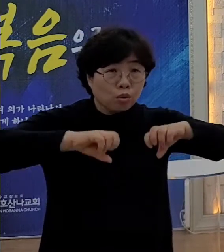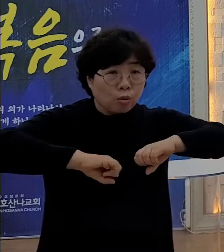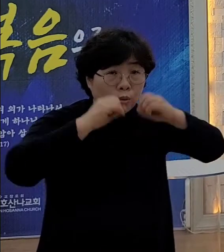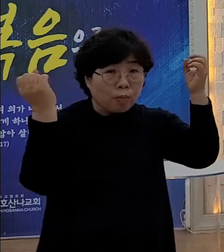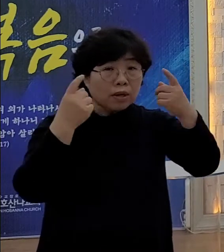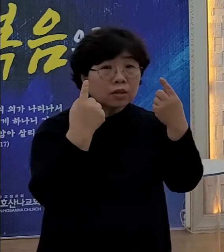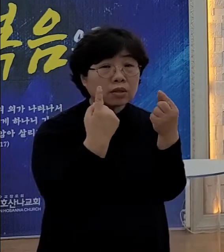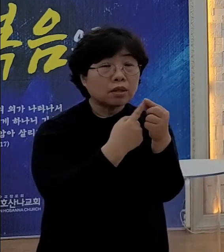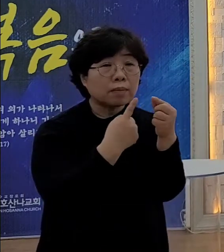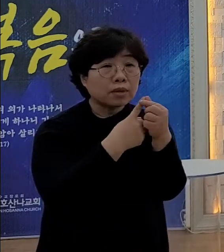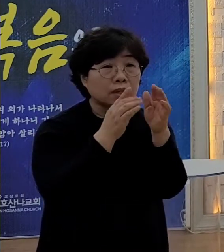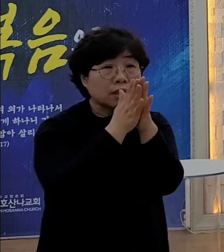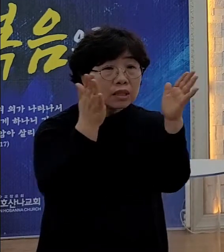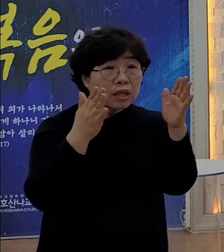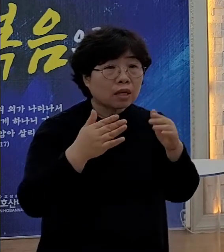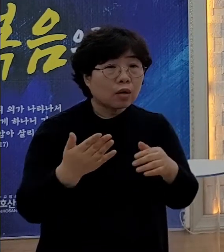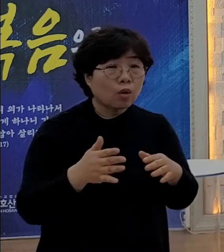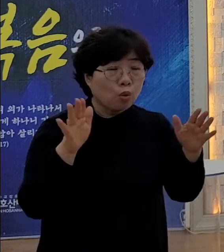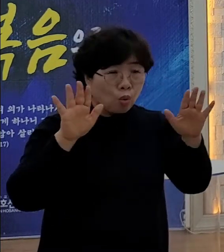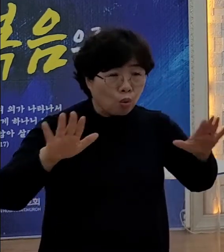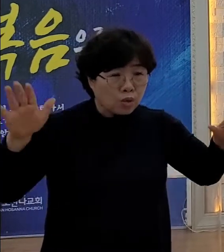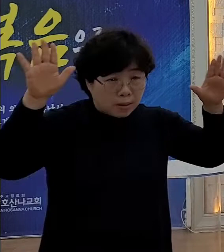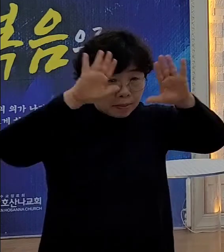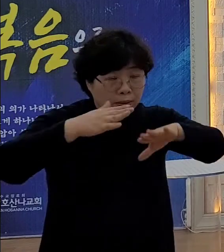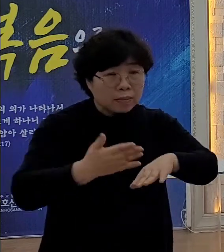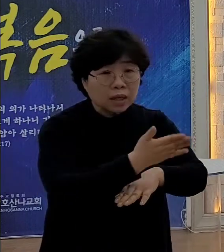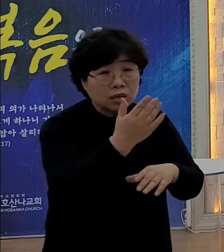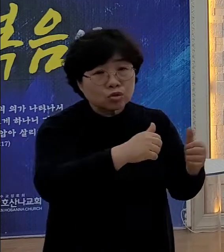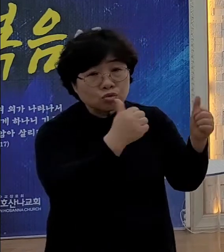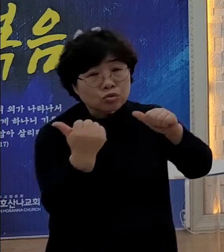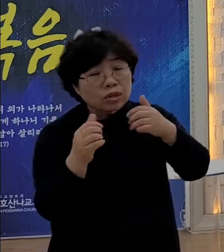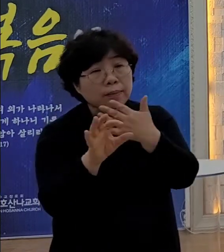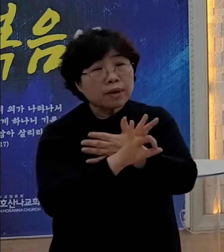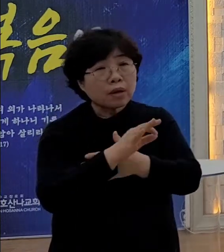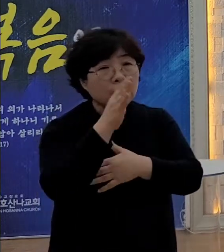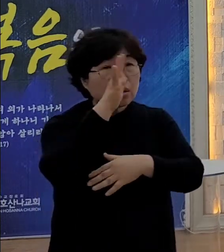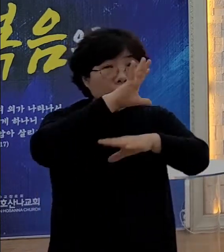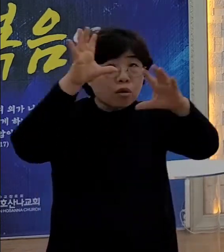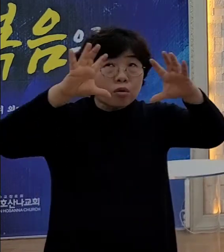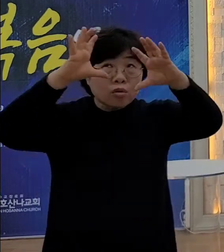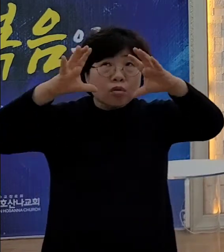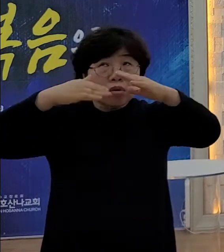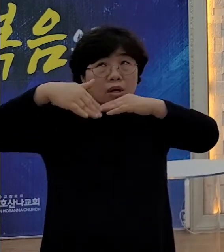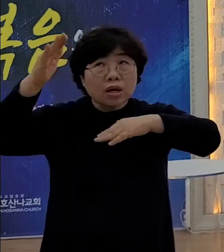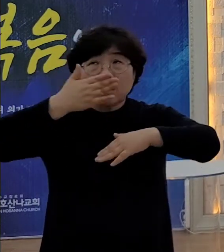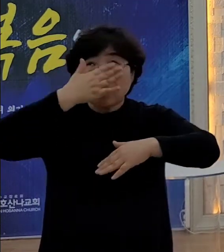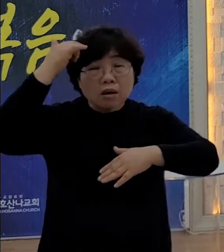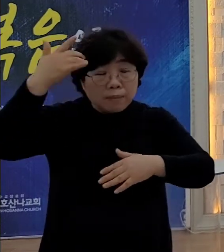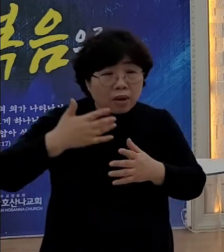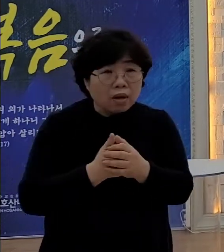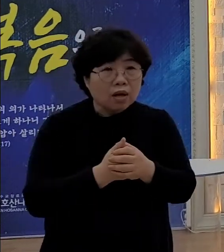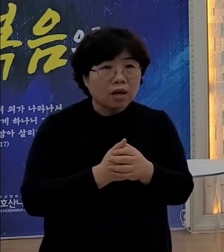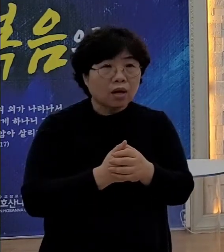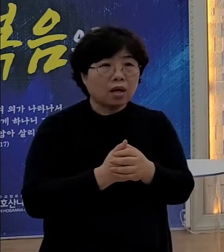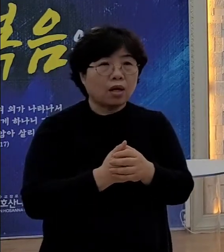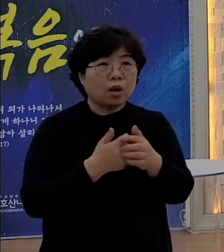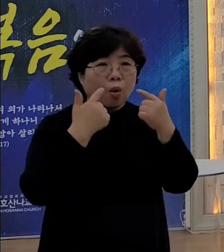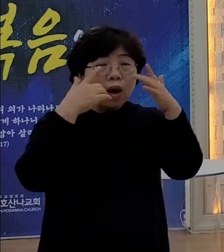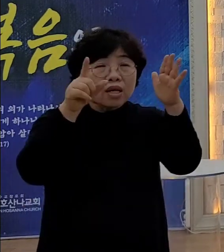오늘 밤에 당신이 죽는다면 이 세상을 떠난다면 천국 가나 못 가나? 확신이 있나 없나? 여기서부터 딱